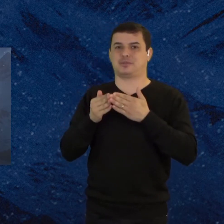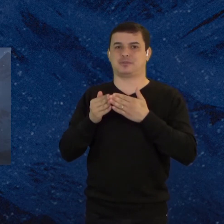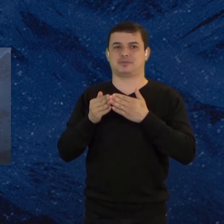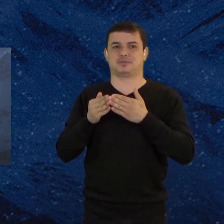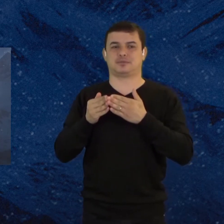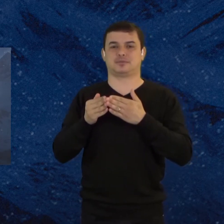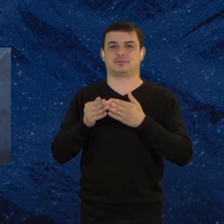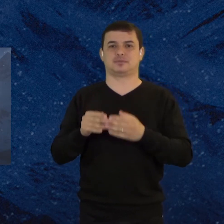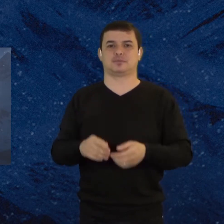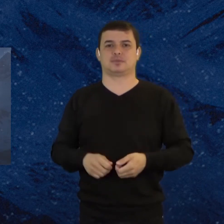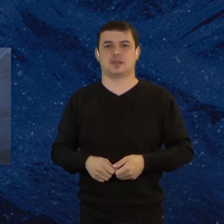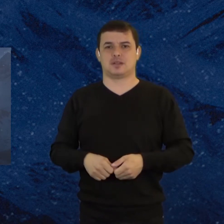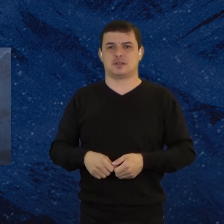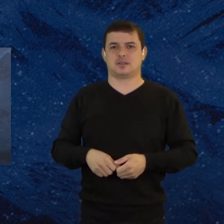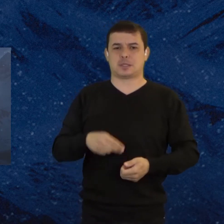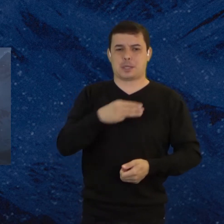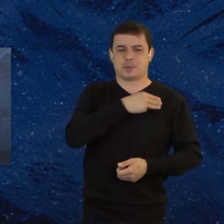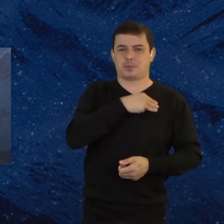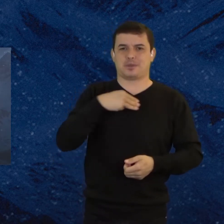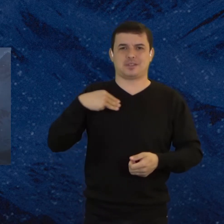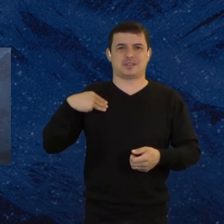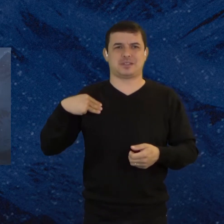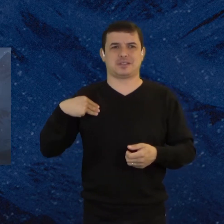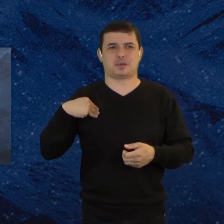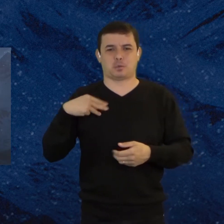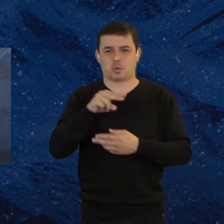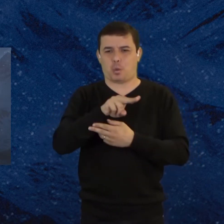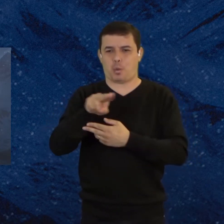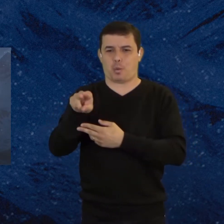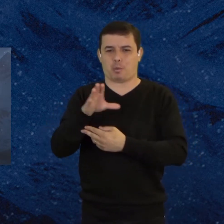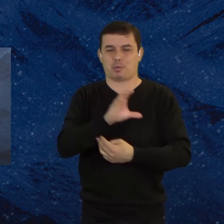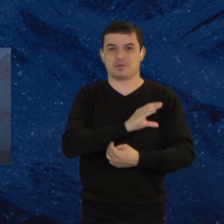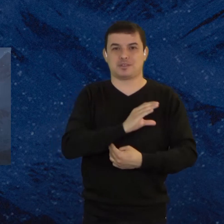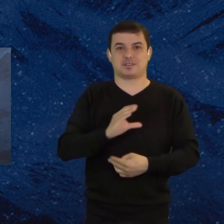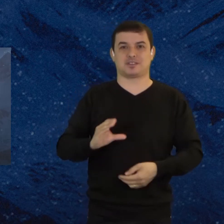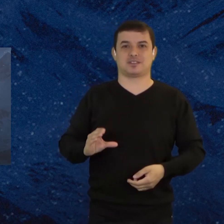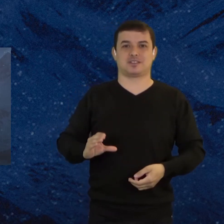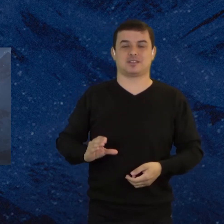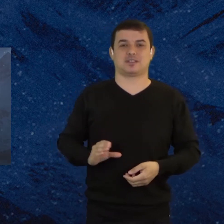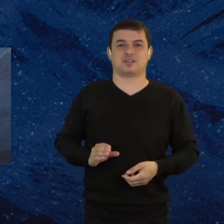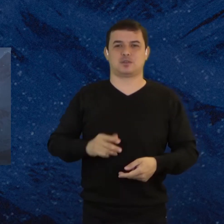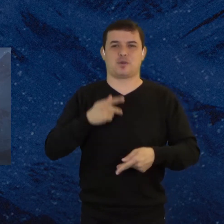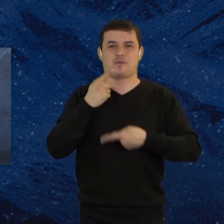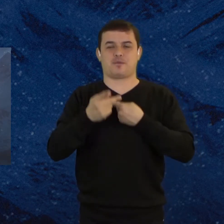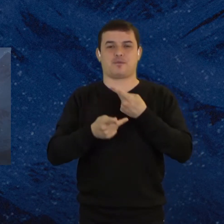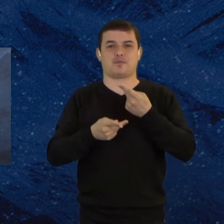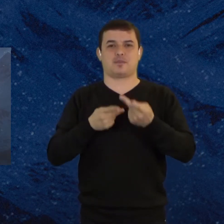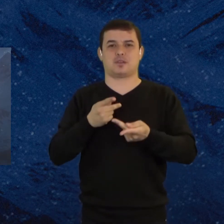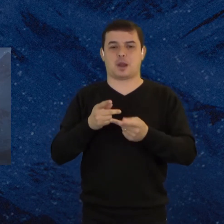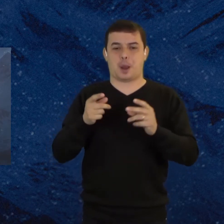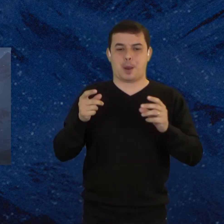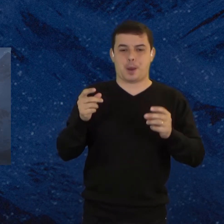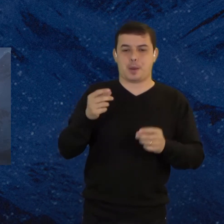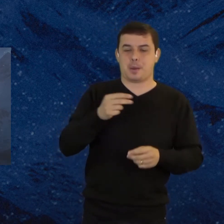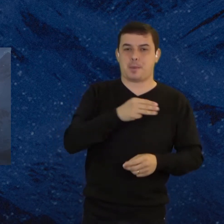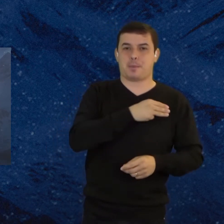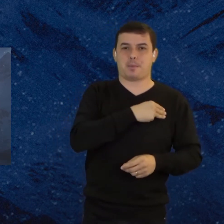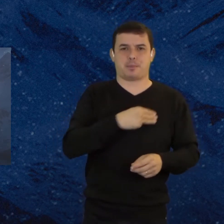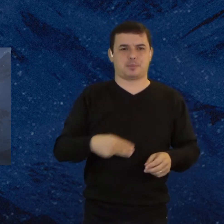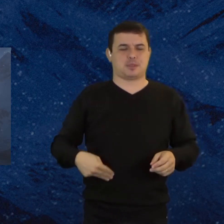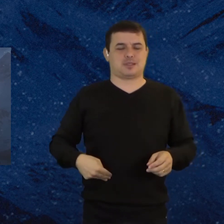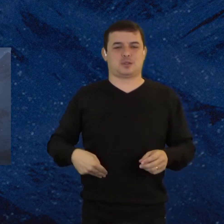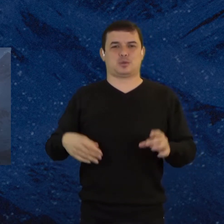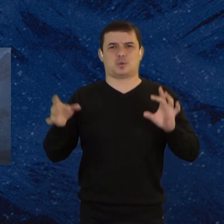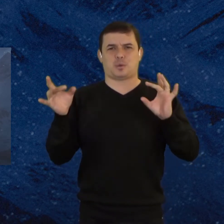esses embaixadores aqui, em nome de Cristo, esses ministros da Nova Aliança, mais do que ministros,